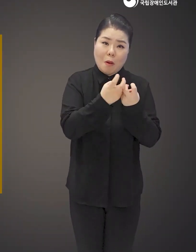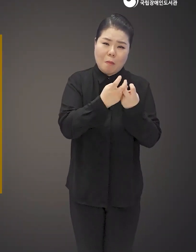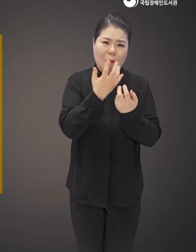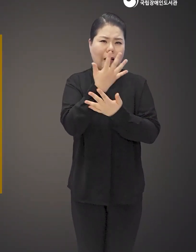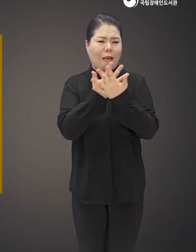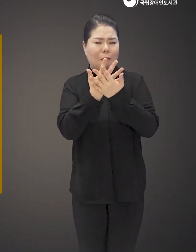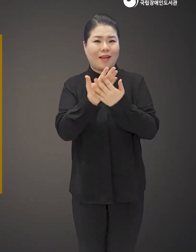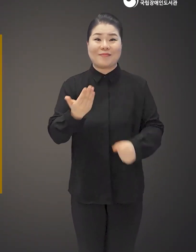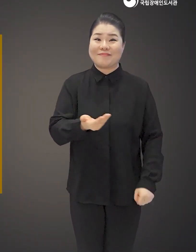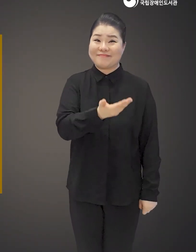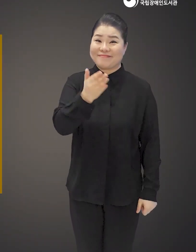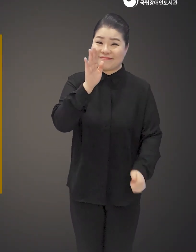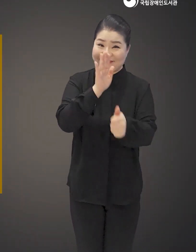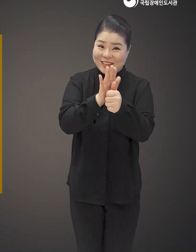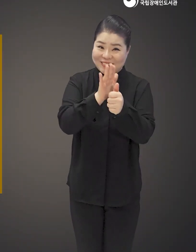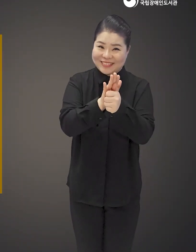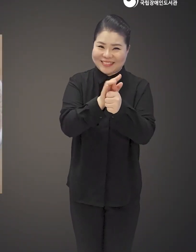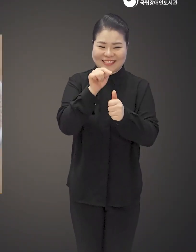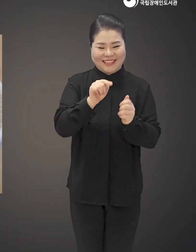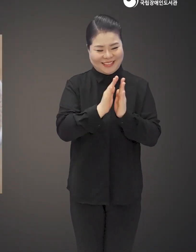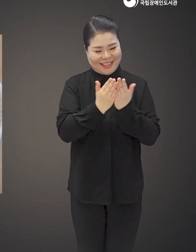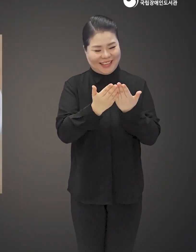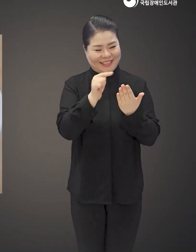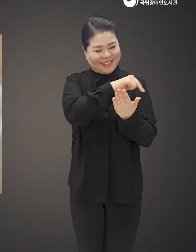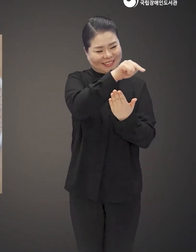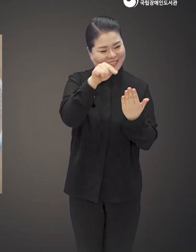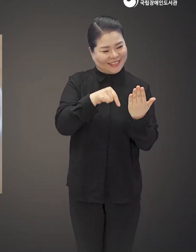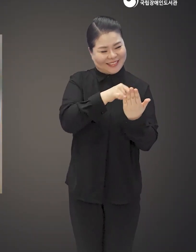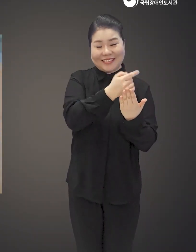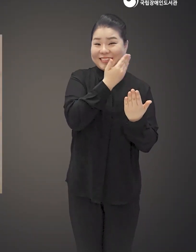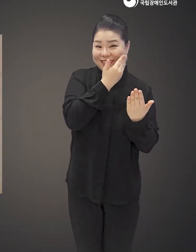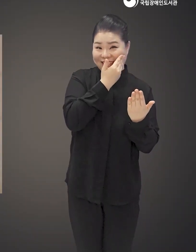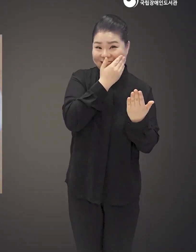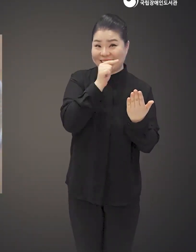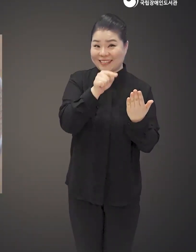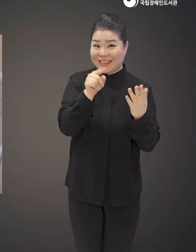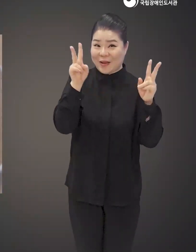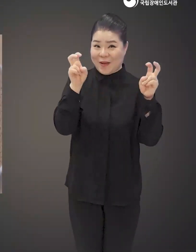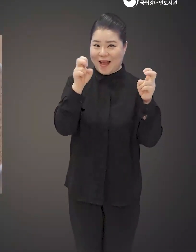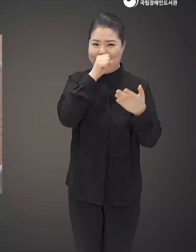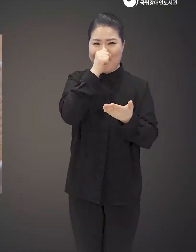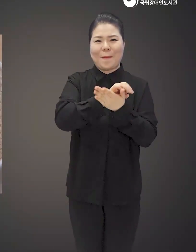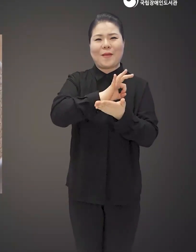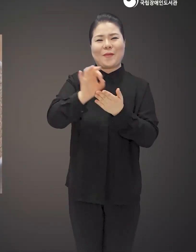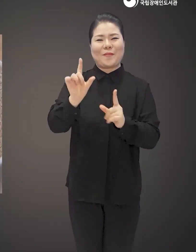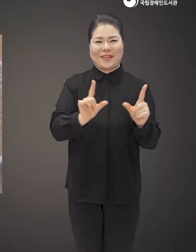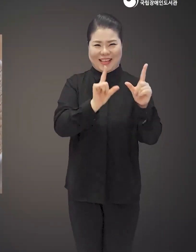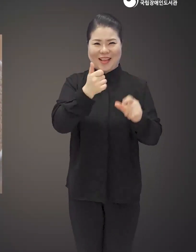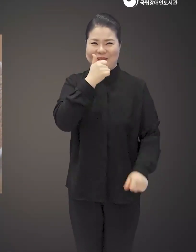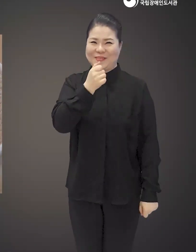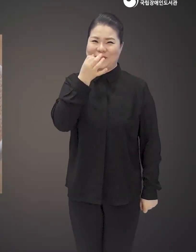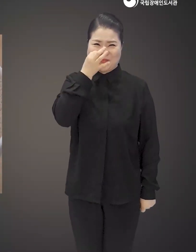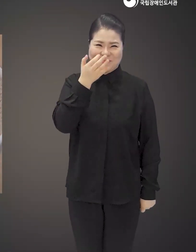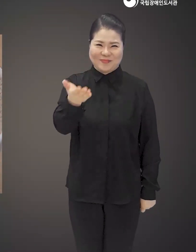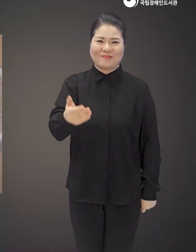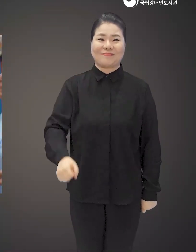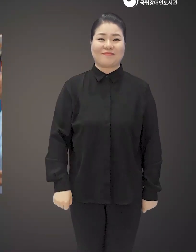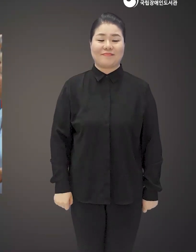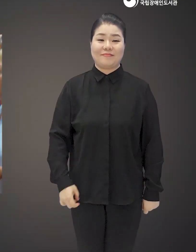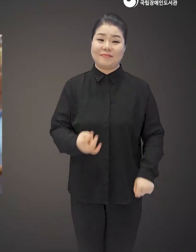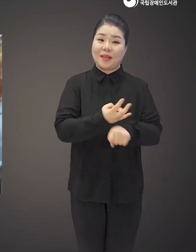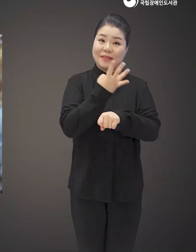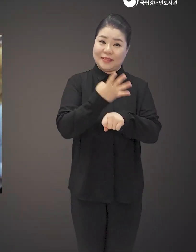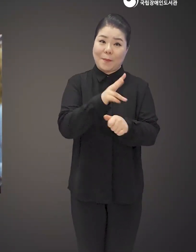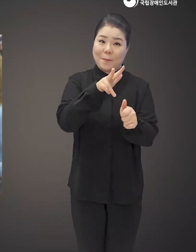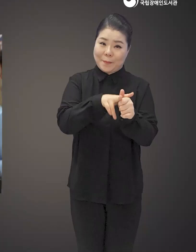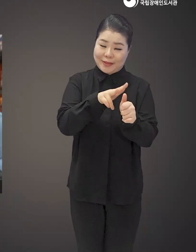하면 좋을지 막막한 여러분들을 위한 작고 귀여운 이 책, 슬기로운 소비 생활을 소개합니다.